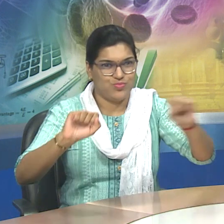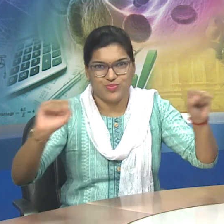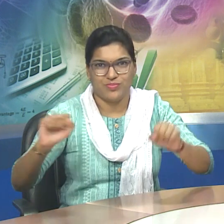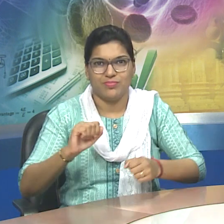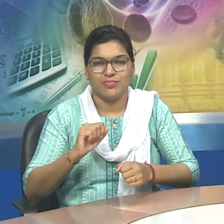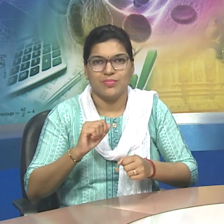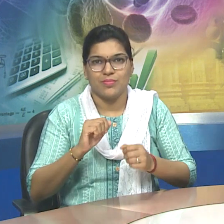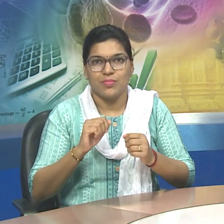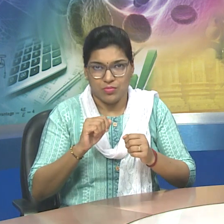और